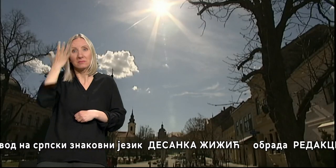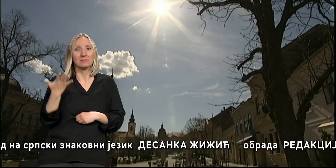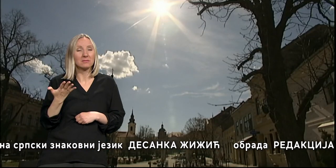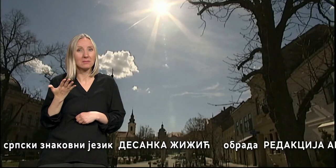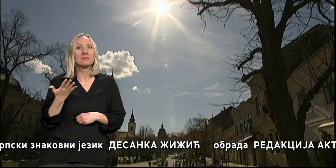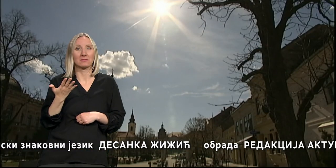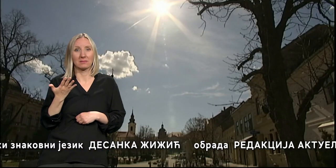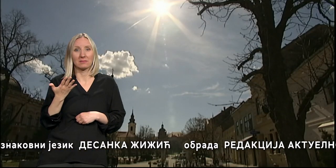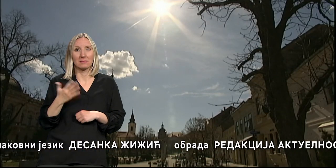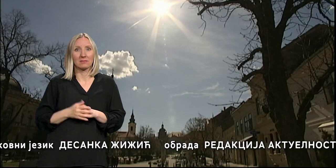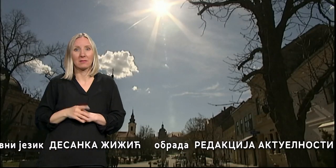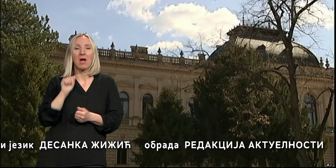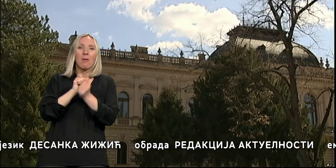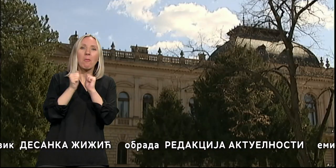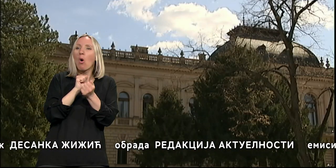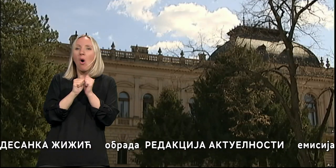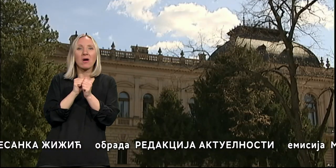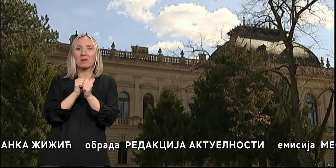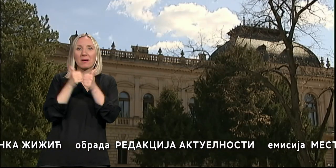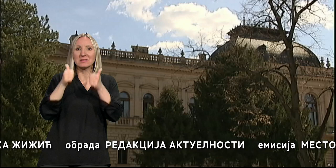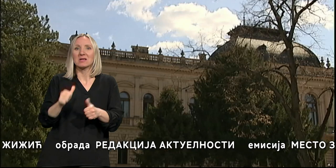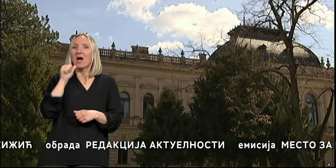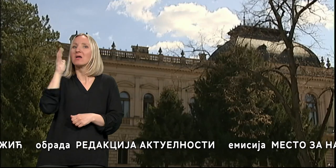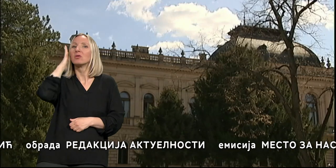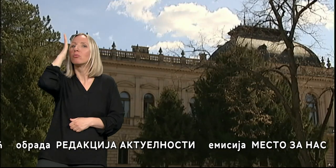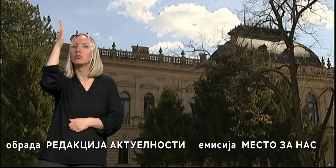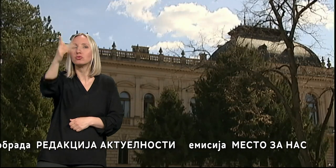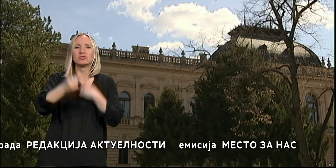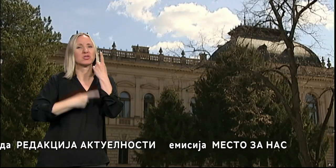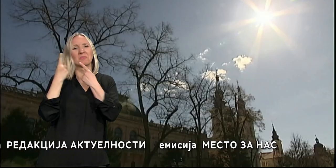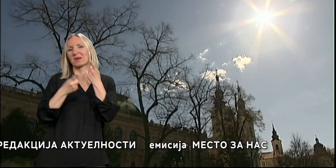prošlo i buduće, priča ista,